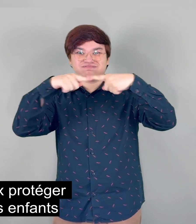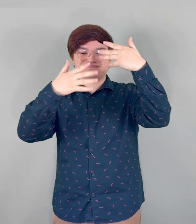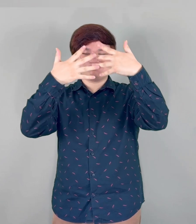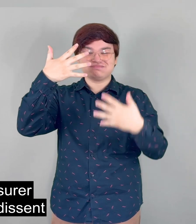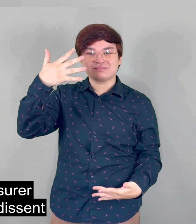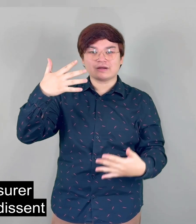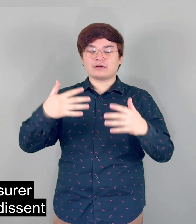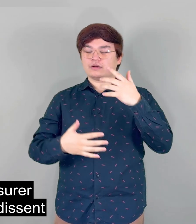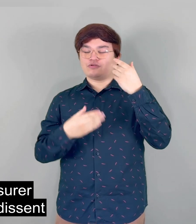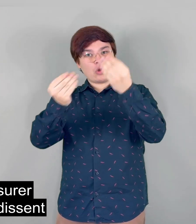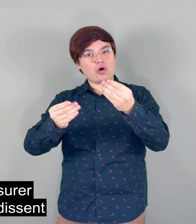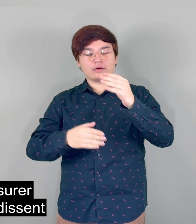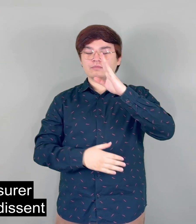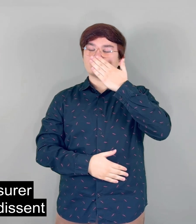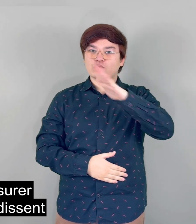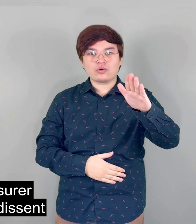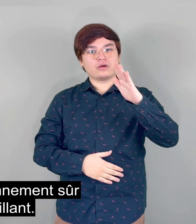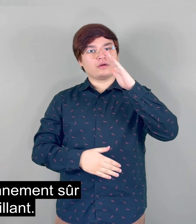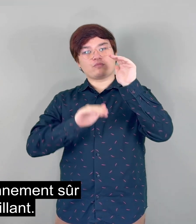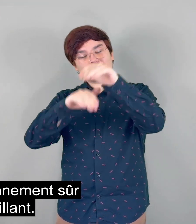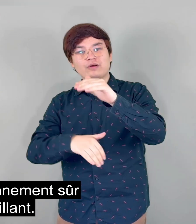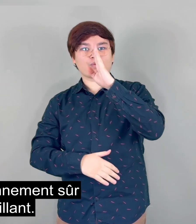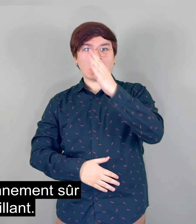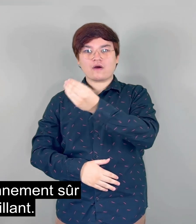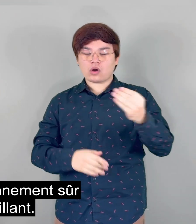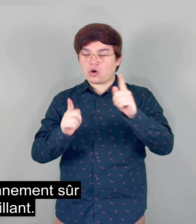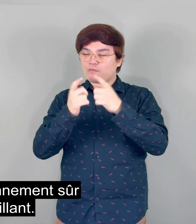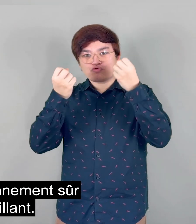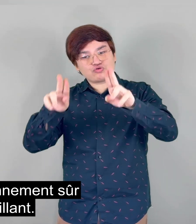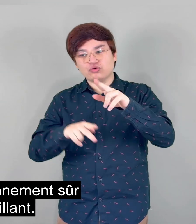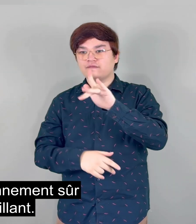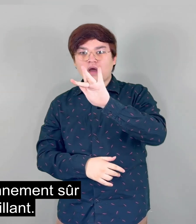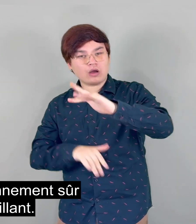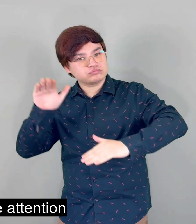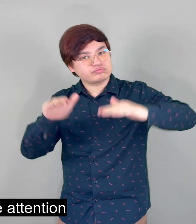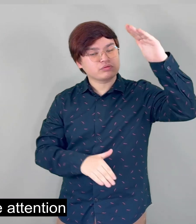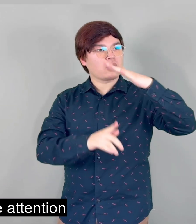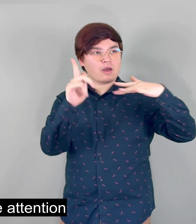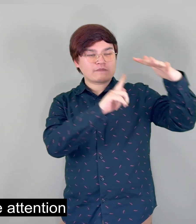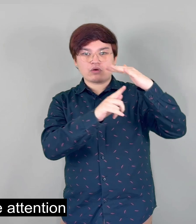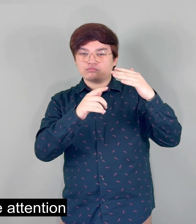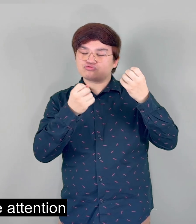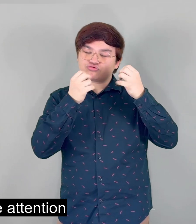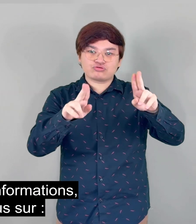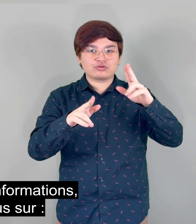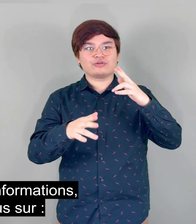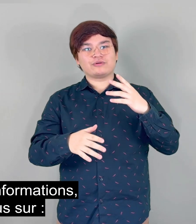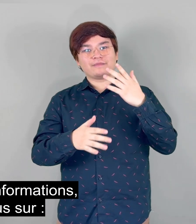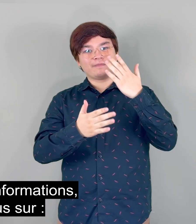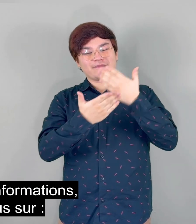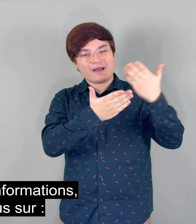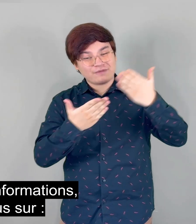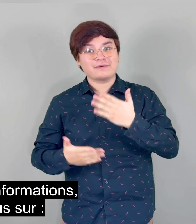des enfants et à s'assurer qu'ils grandissent dans un environnement sûr et bienveillant. Merci de votre attention et pour